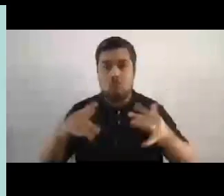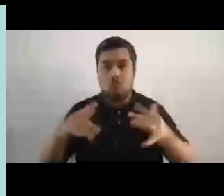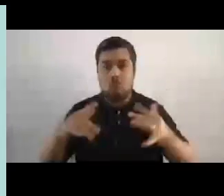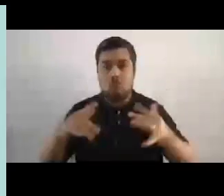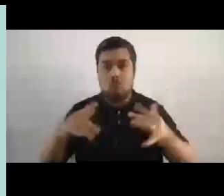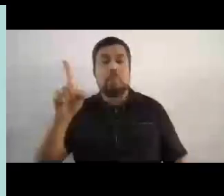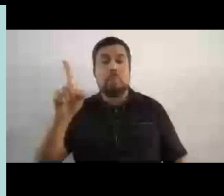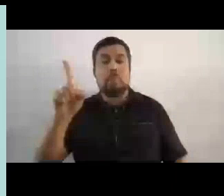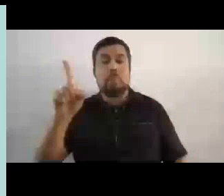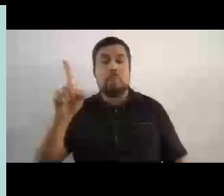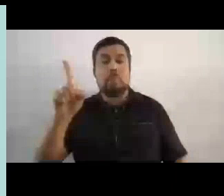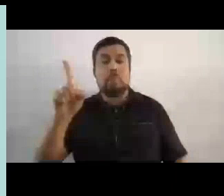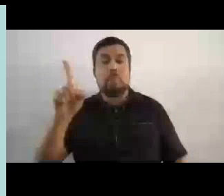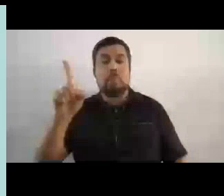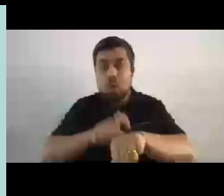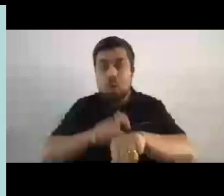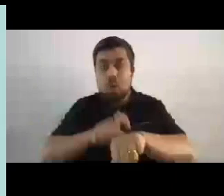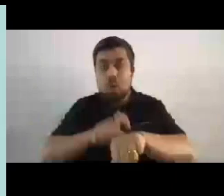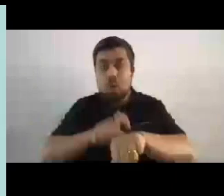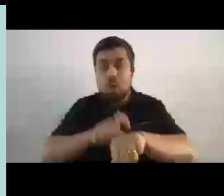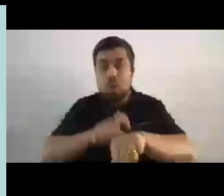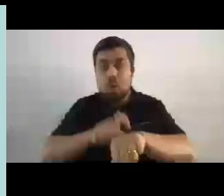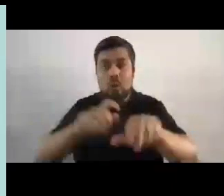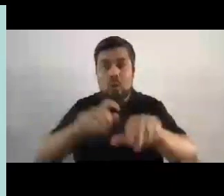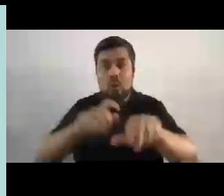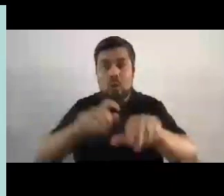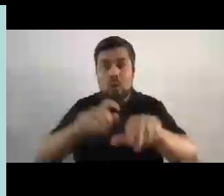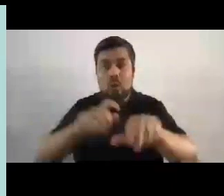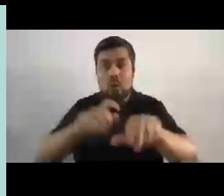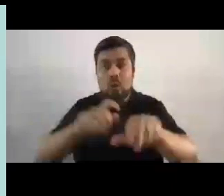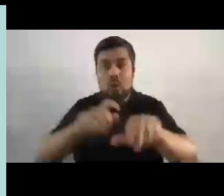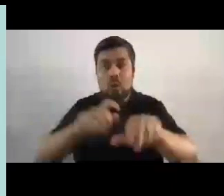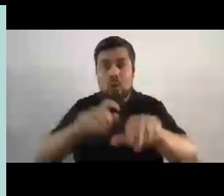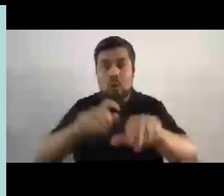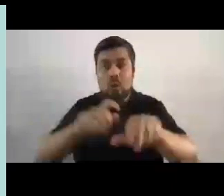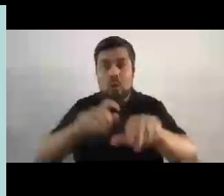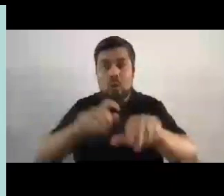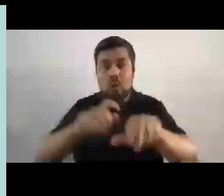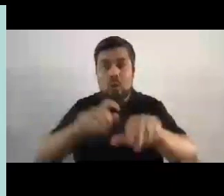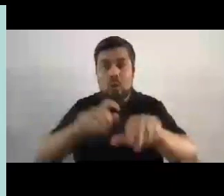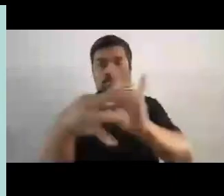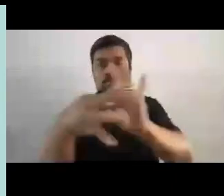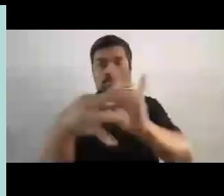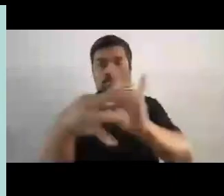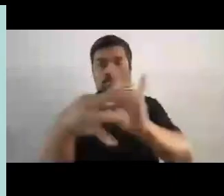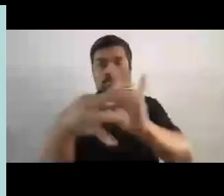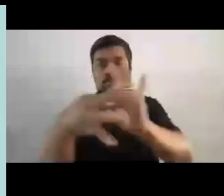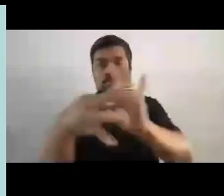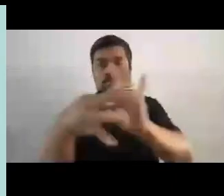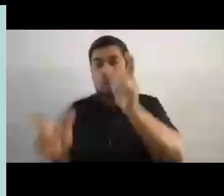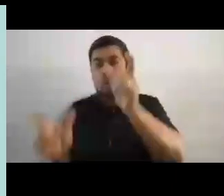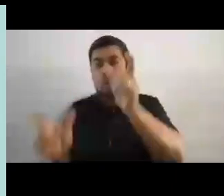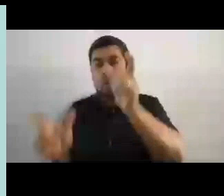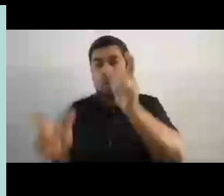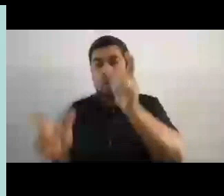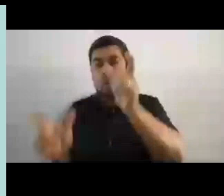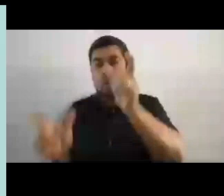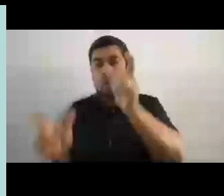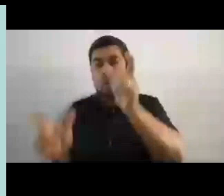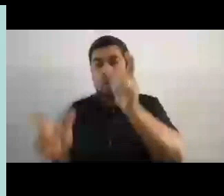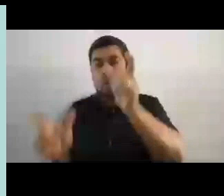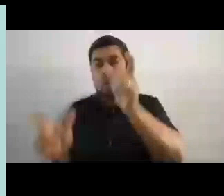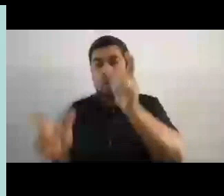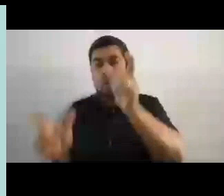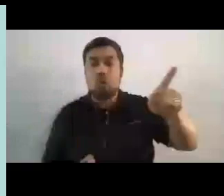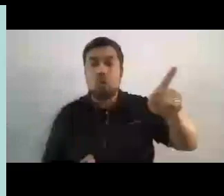apoyo con sus mismos colegas, tanto sordos como oyentes, con colegas de otras escuelas